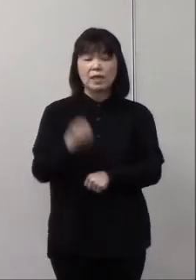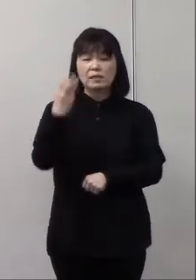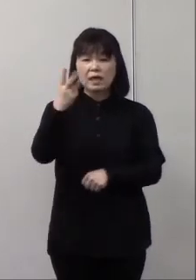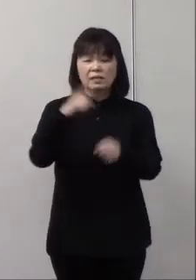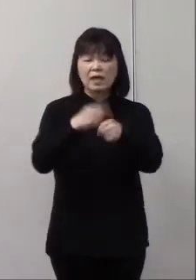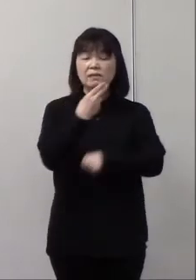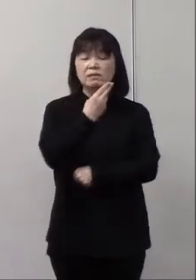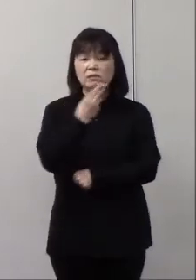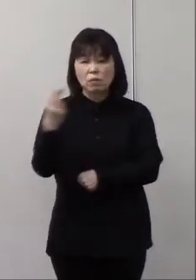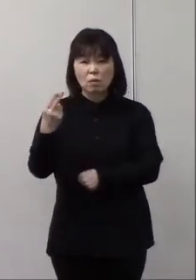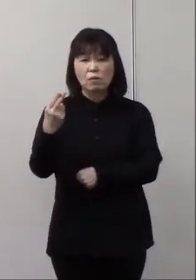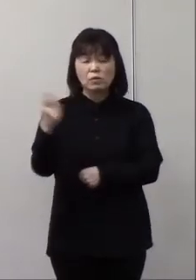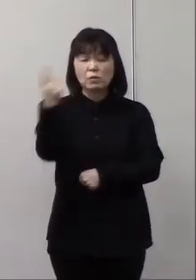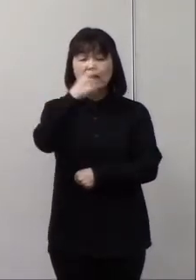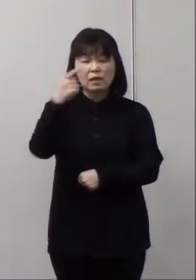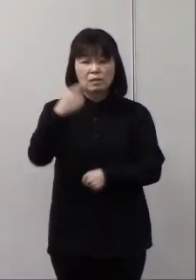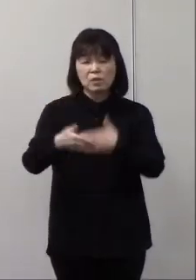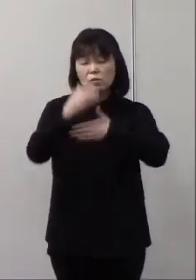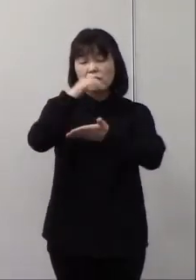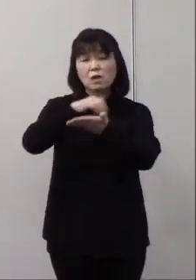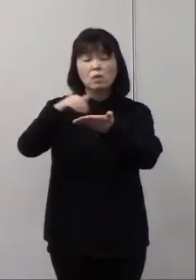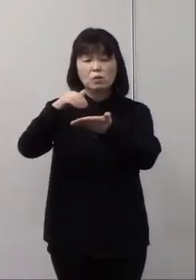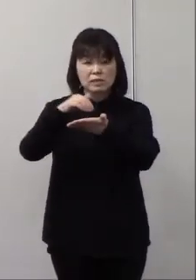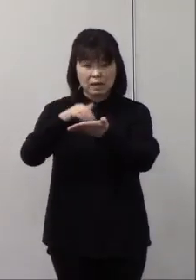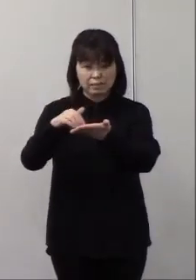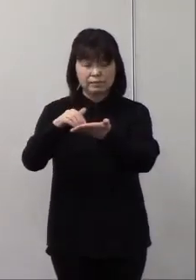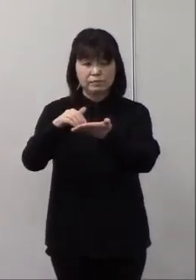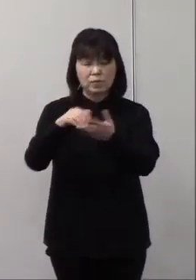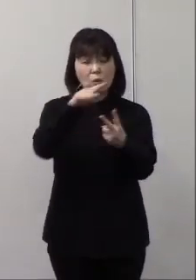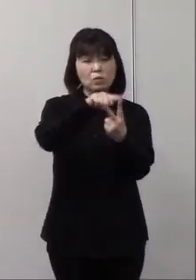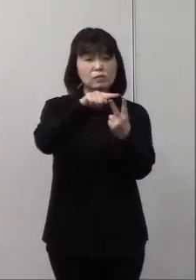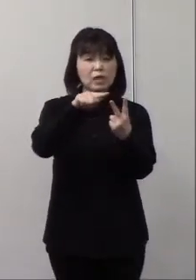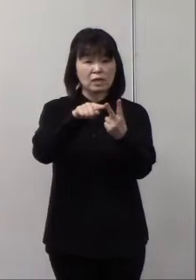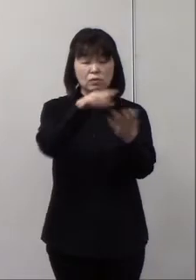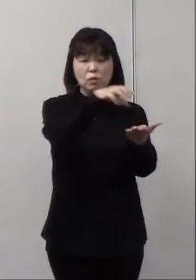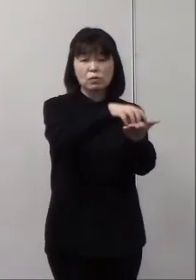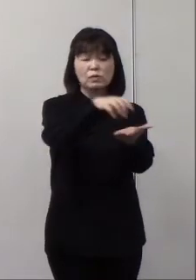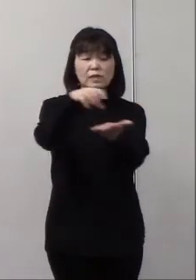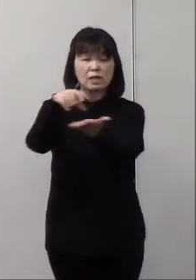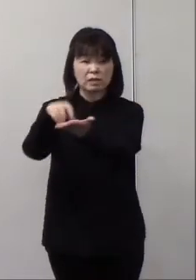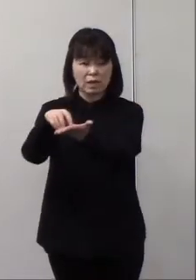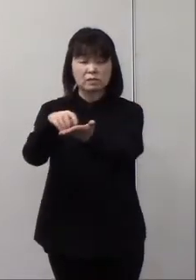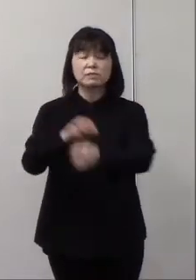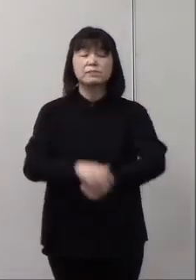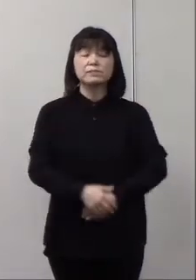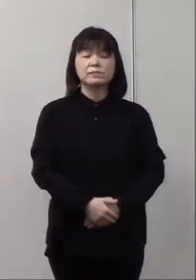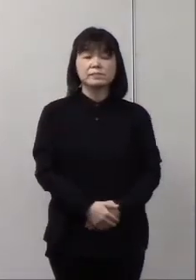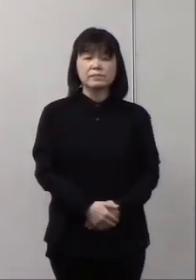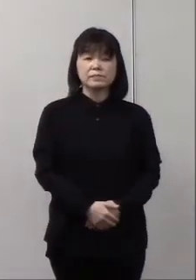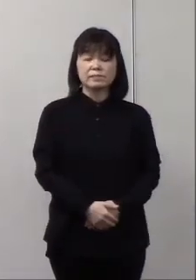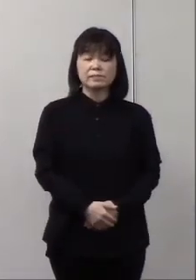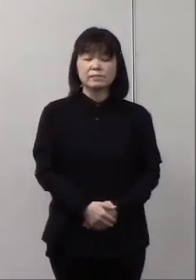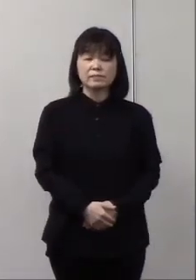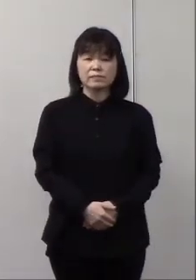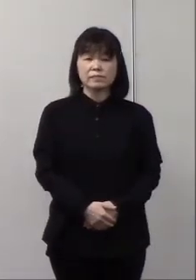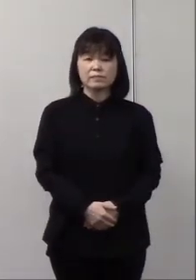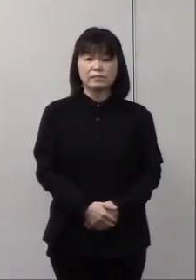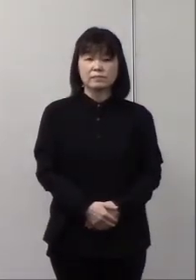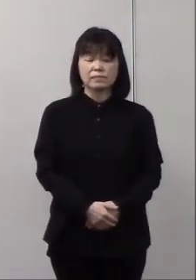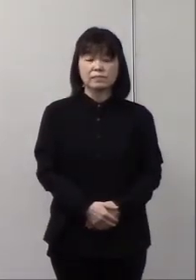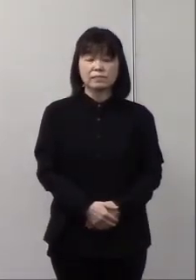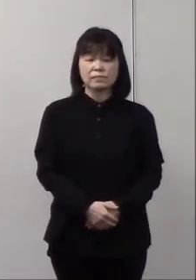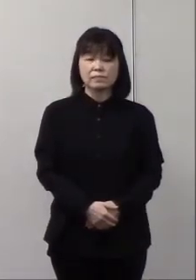く第1回目の補正予算ということにしておりますけれども、いずれもそのこ